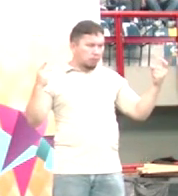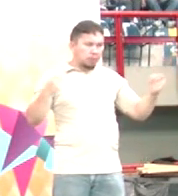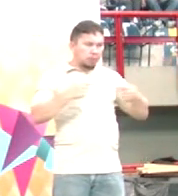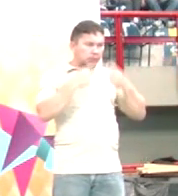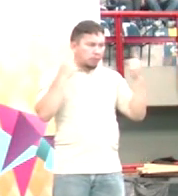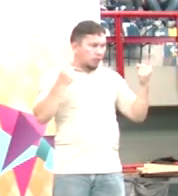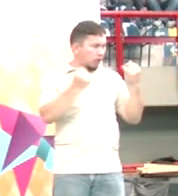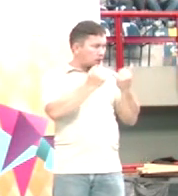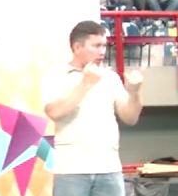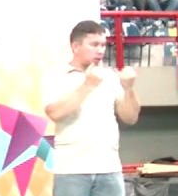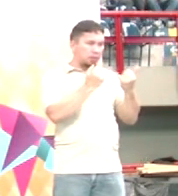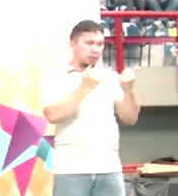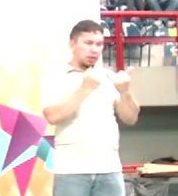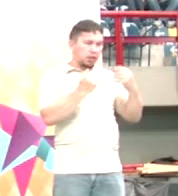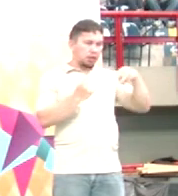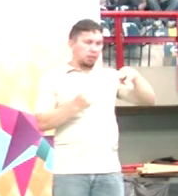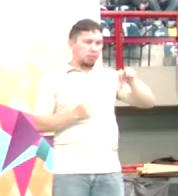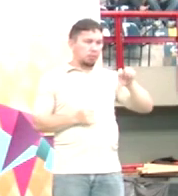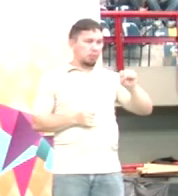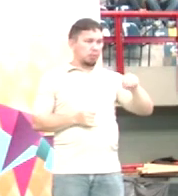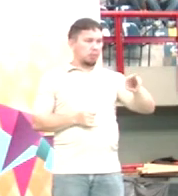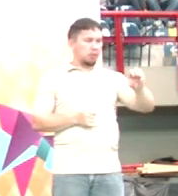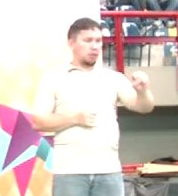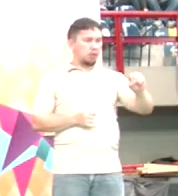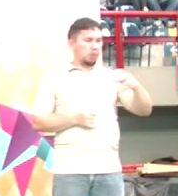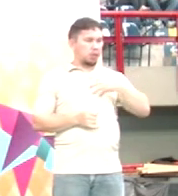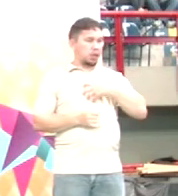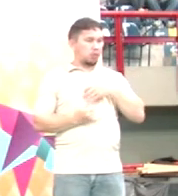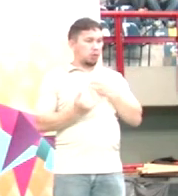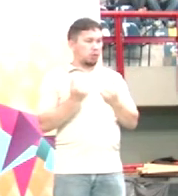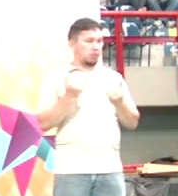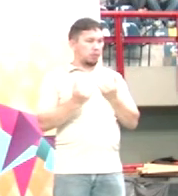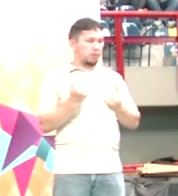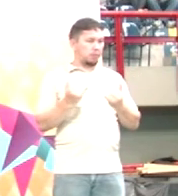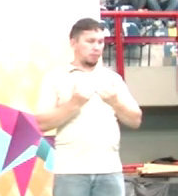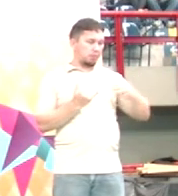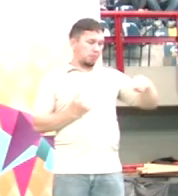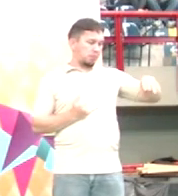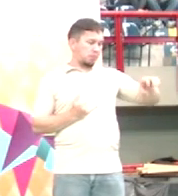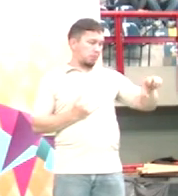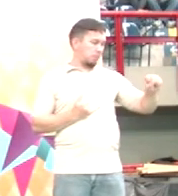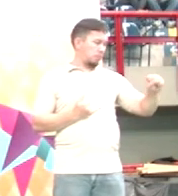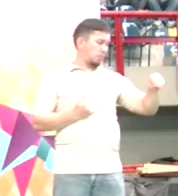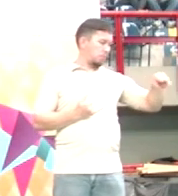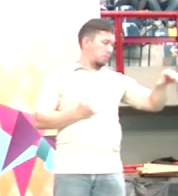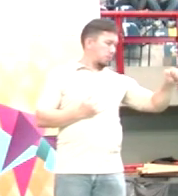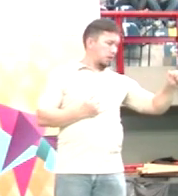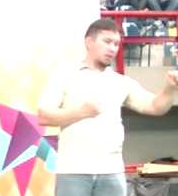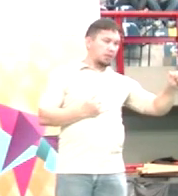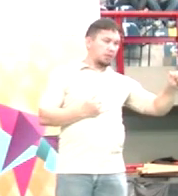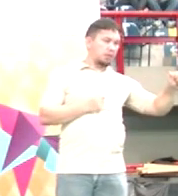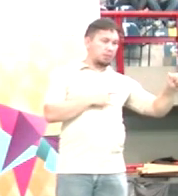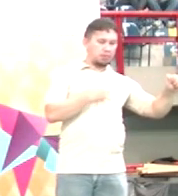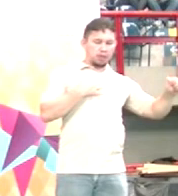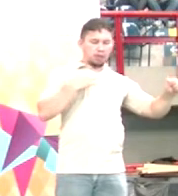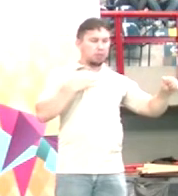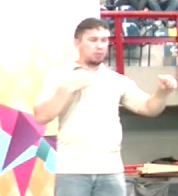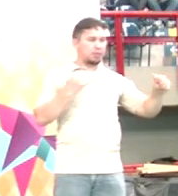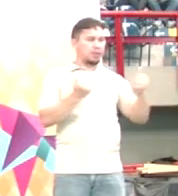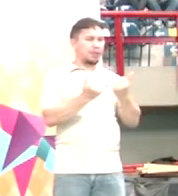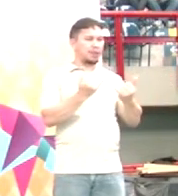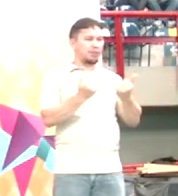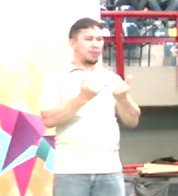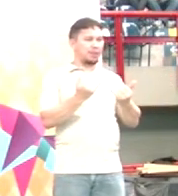que é com sentido de semelhança? Quando eu digo você veste as mesmas roupas, você veste as roupas